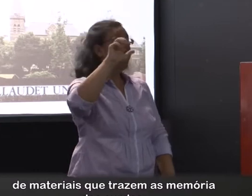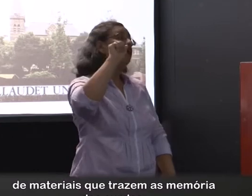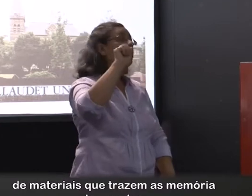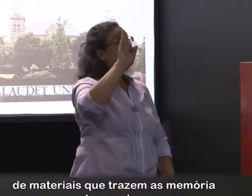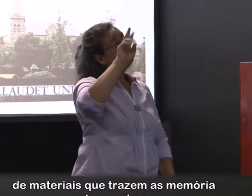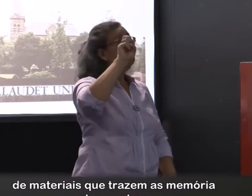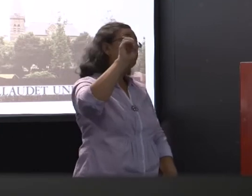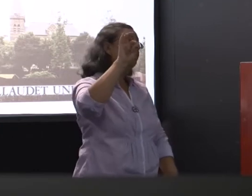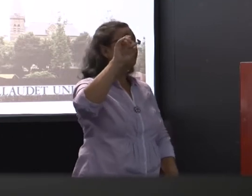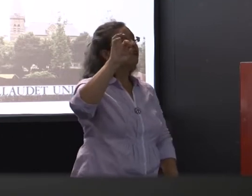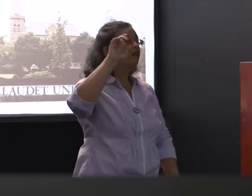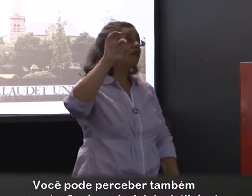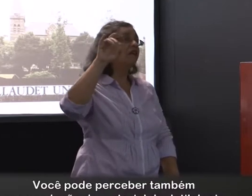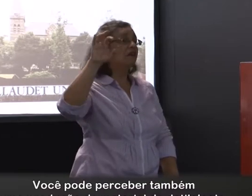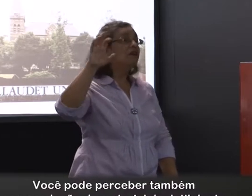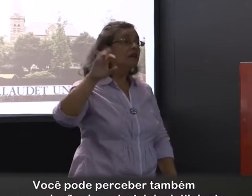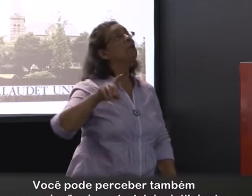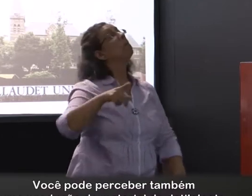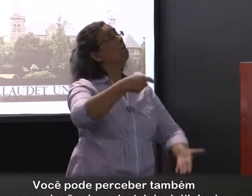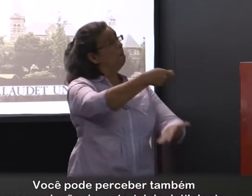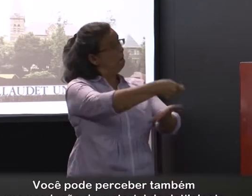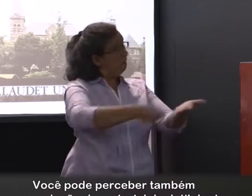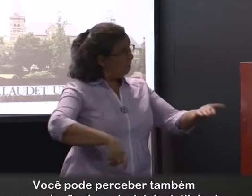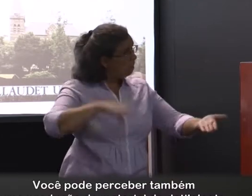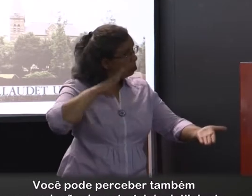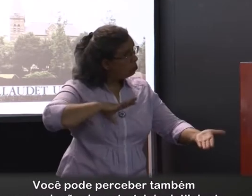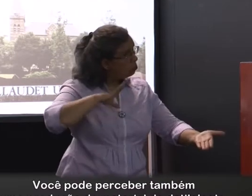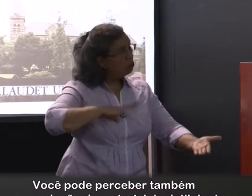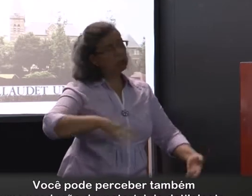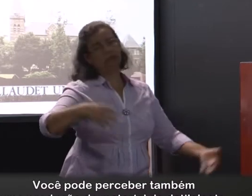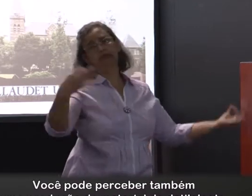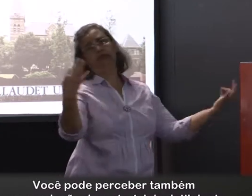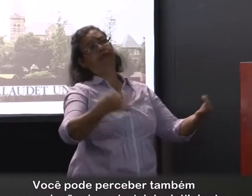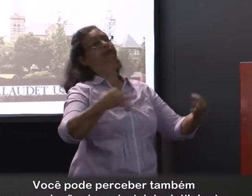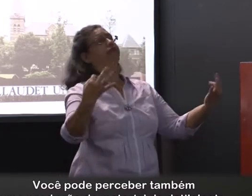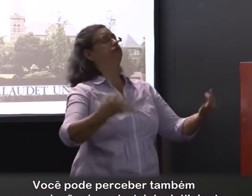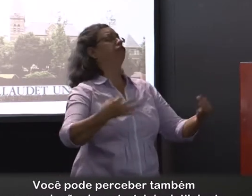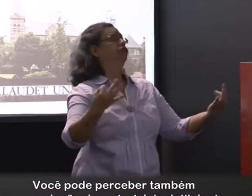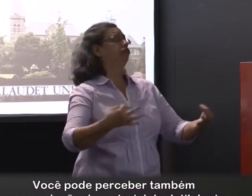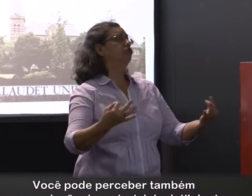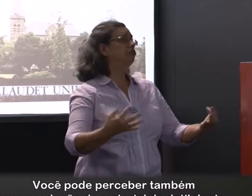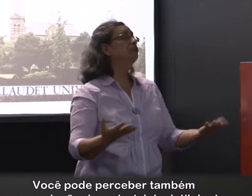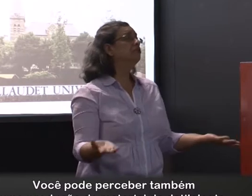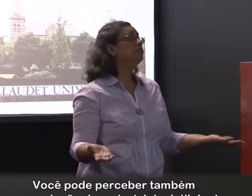surdos. Você pode perceber também uma produção de material